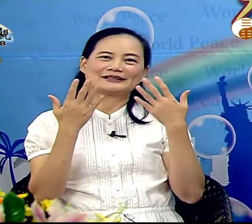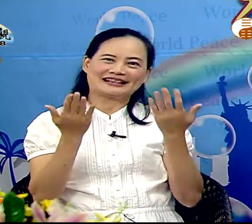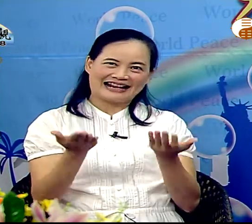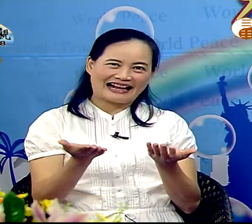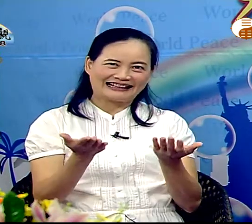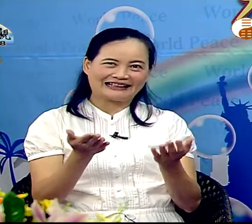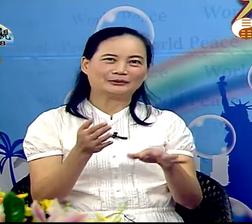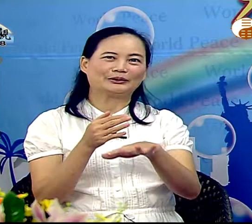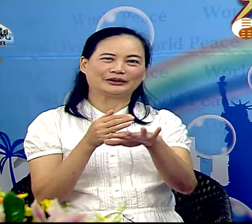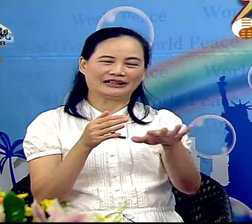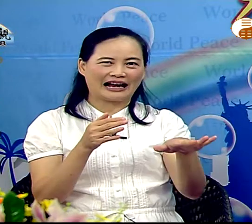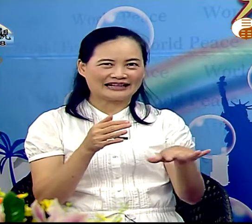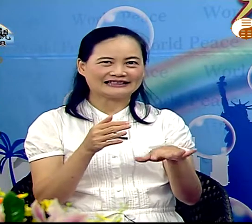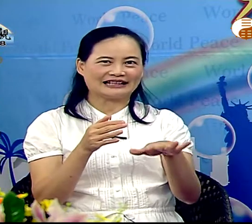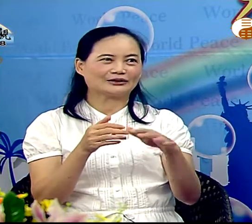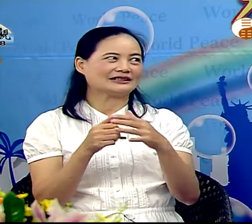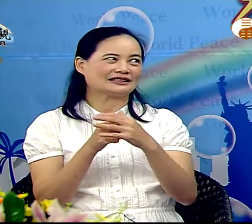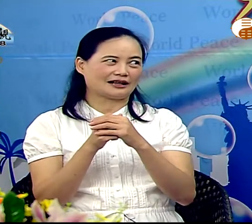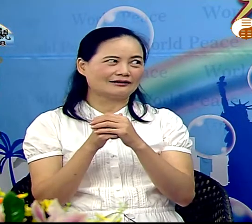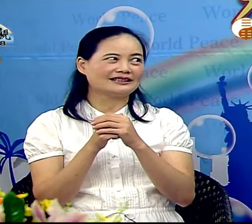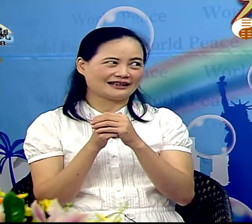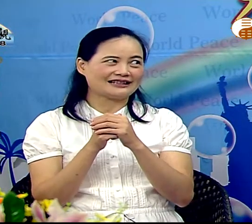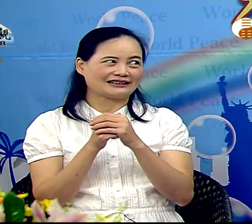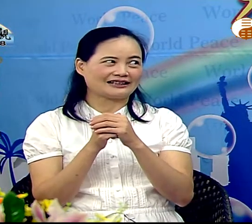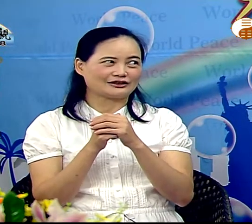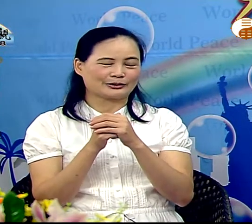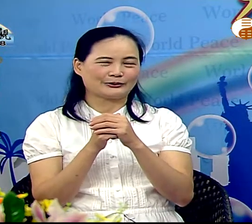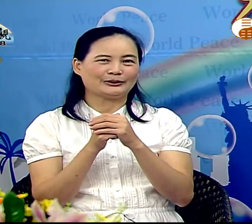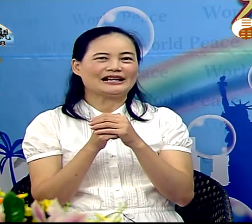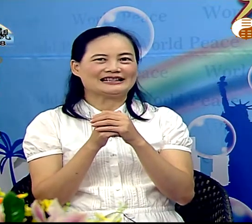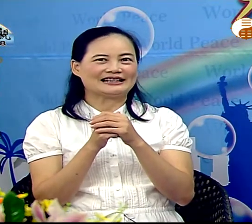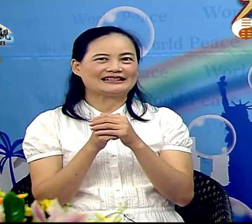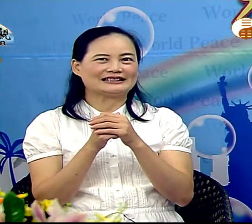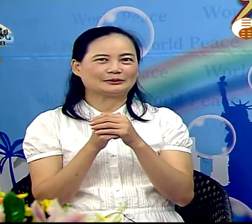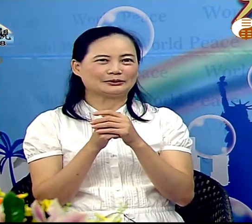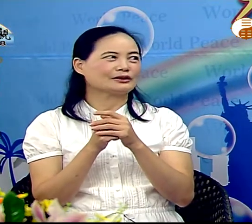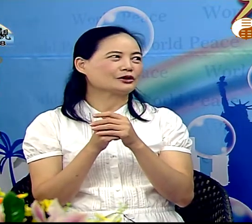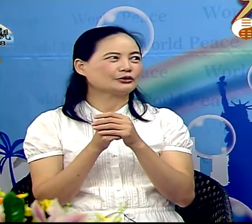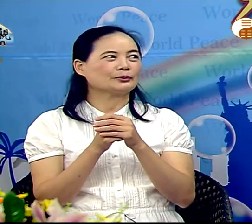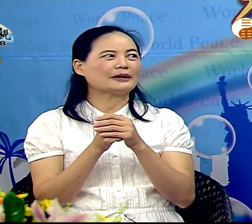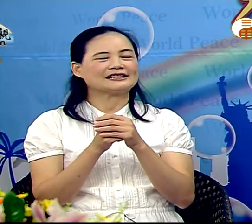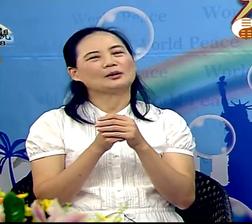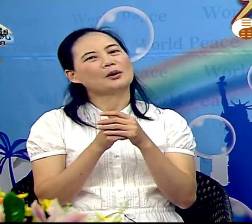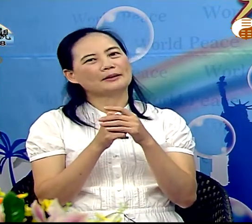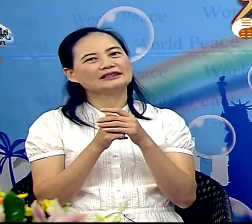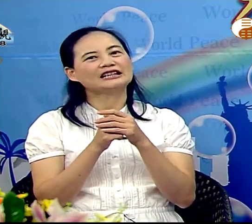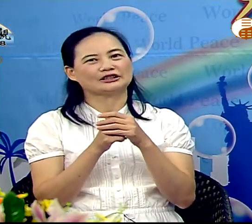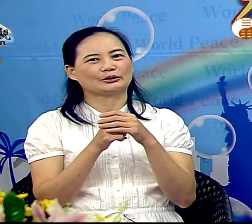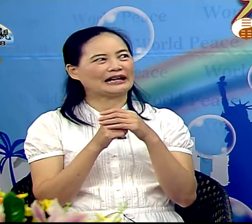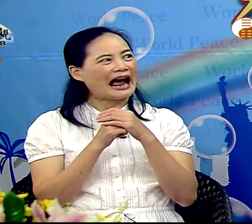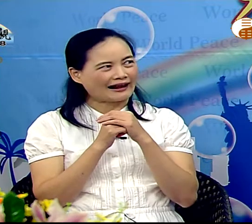在家里，我有跟孩子也有。教一些简单的手语，甚至我觉得手语就变成我们特有的暗